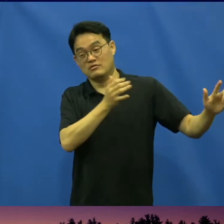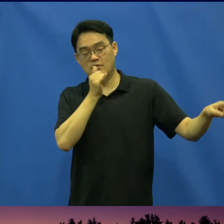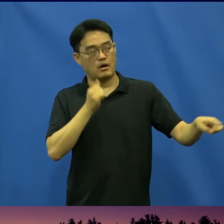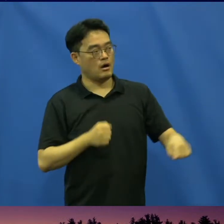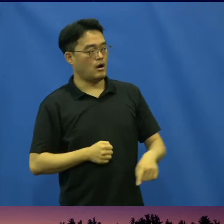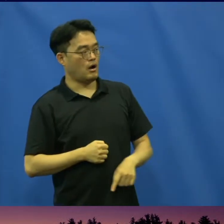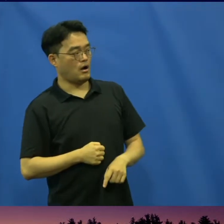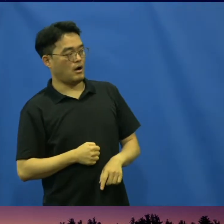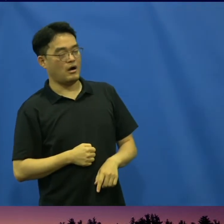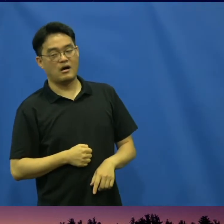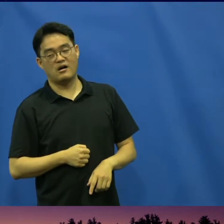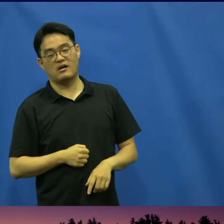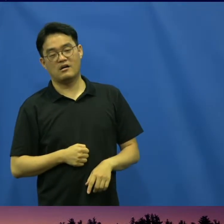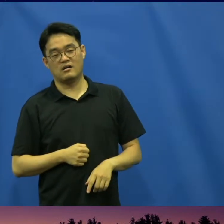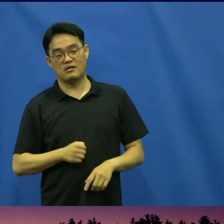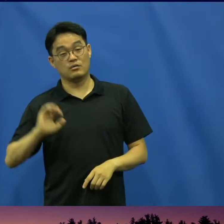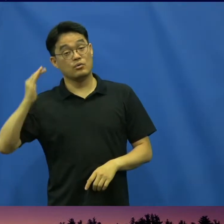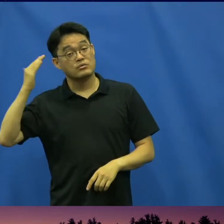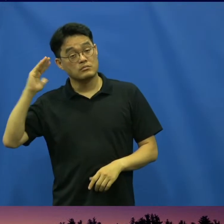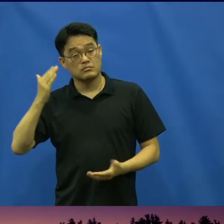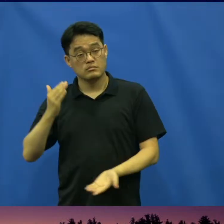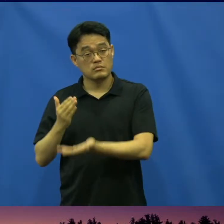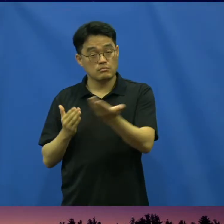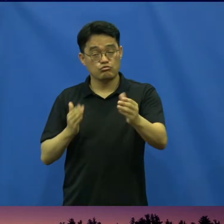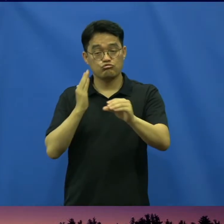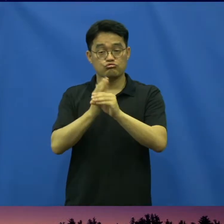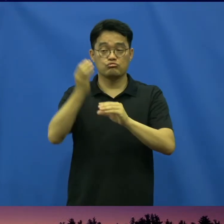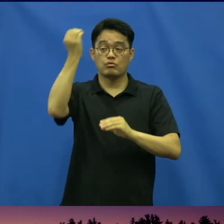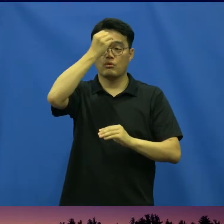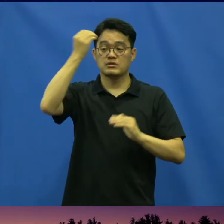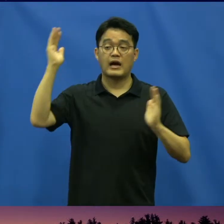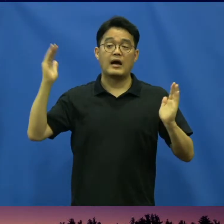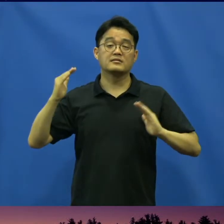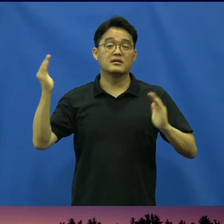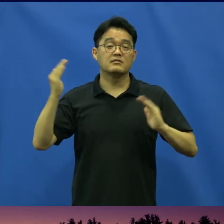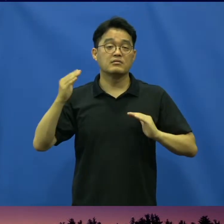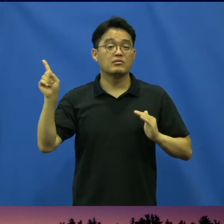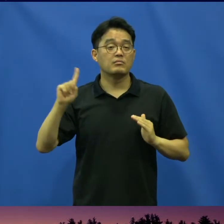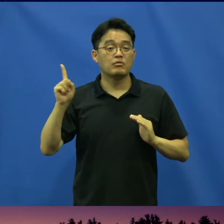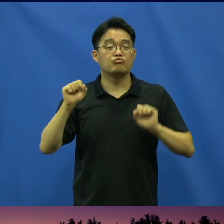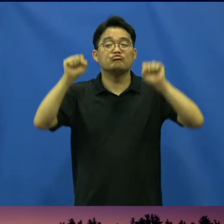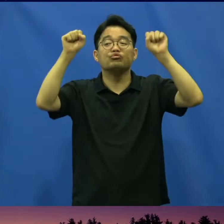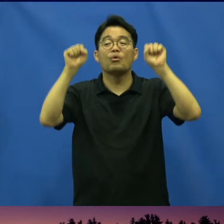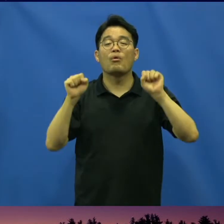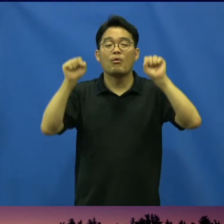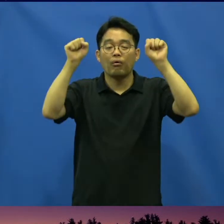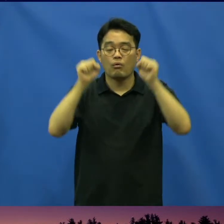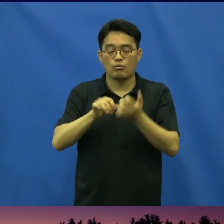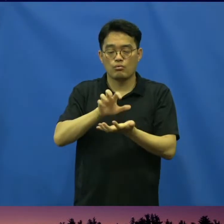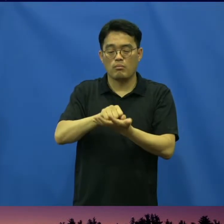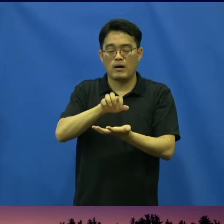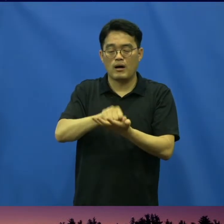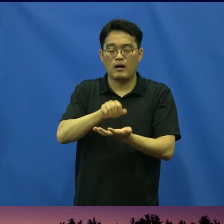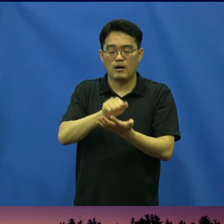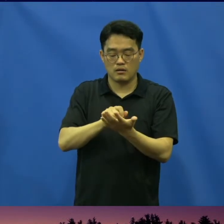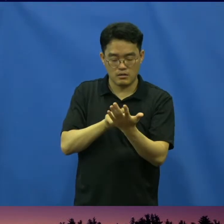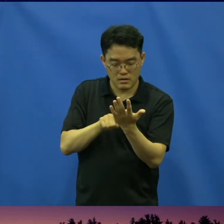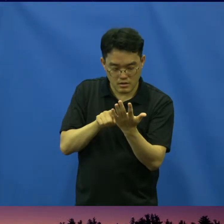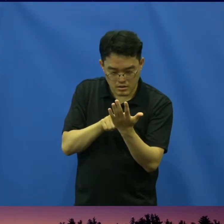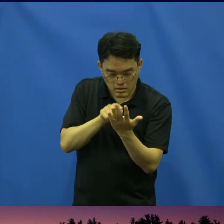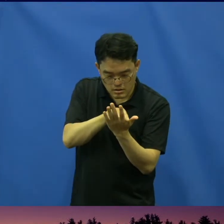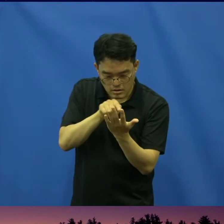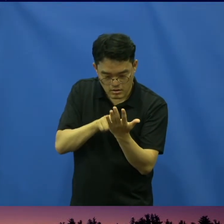청소년들도 요즘 도박에 손을 많이 대요. 스포츠 도박에. 청소년들이요. 그 손대면 안 되거든요. 근데